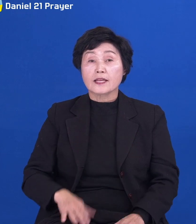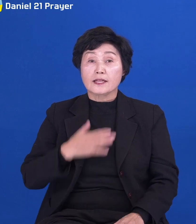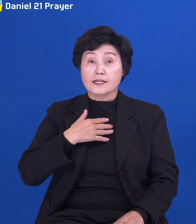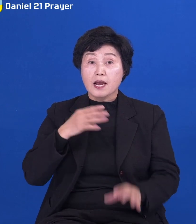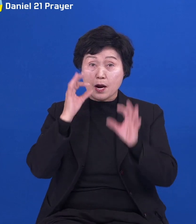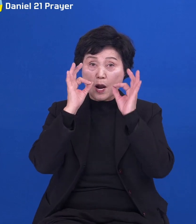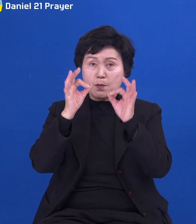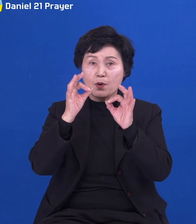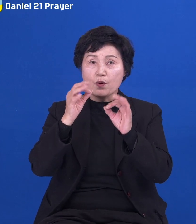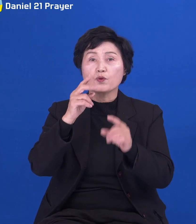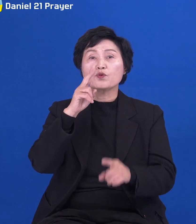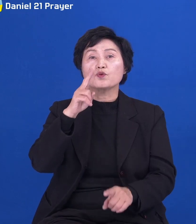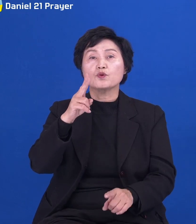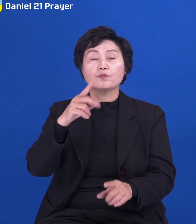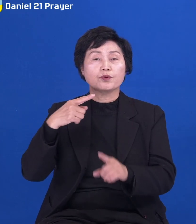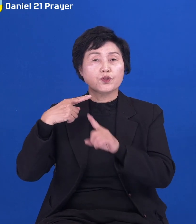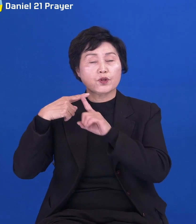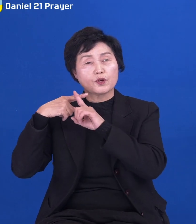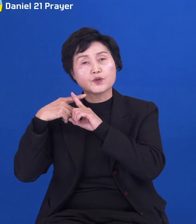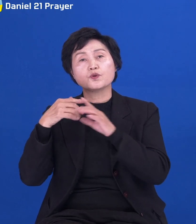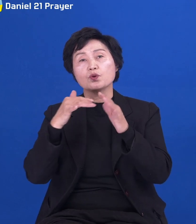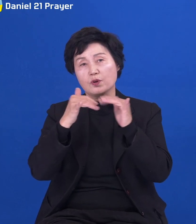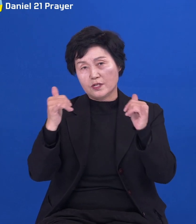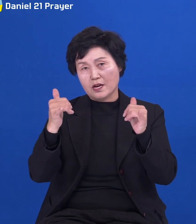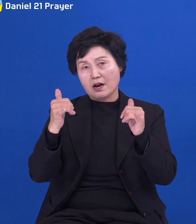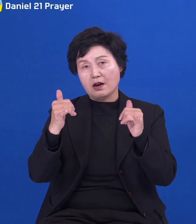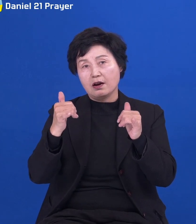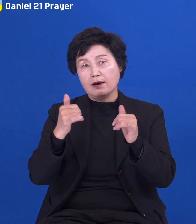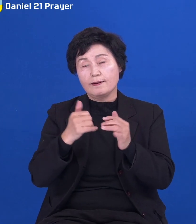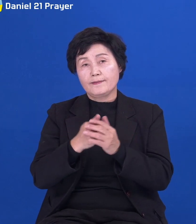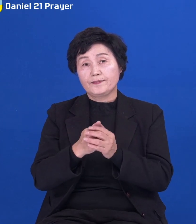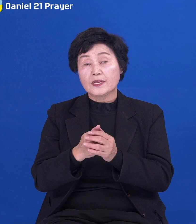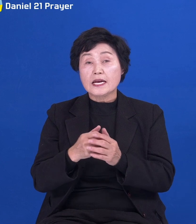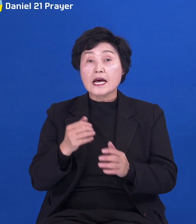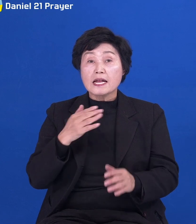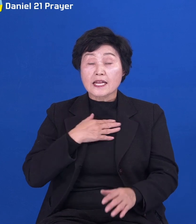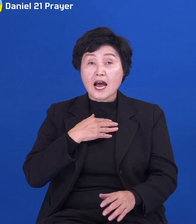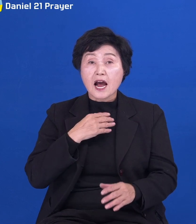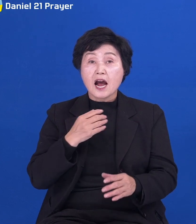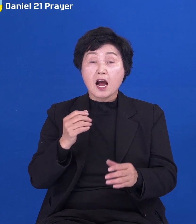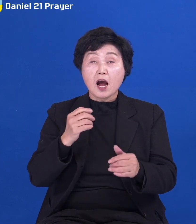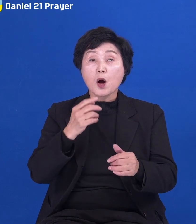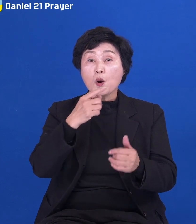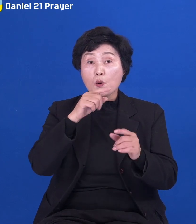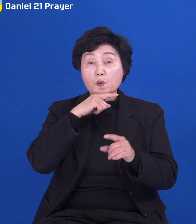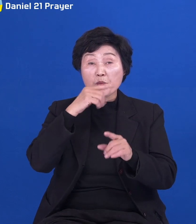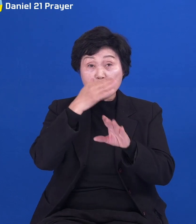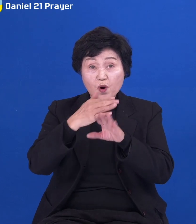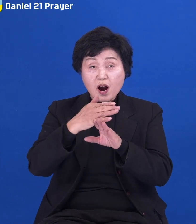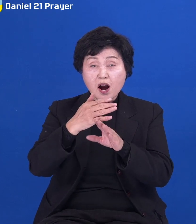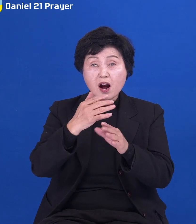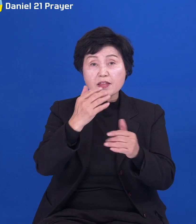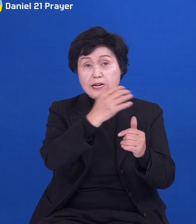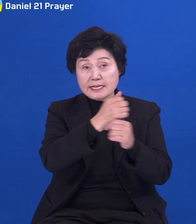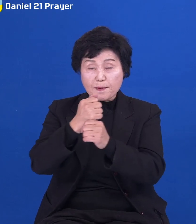이번 이후 저는 거기서 풀려났고 2번 더 북송이 되었고 총 3번의 북송을 저는 당하게